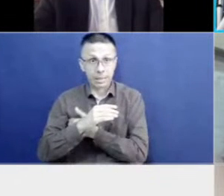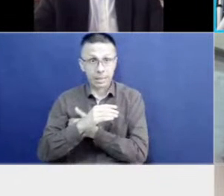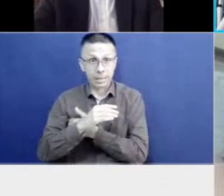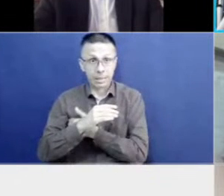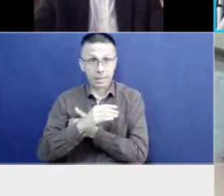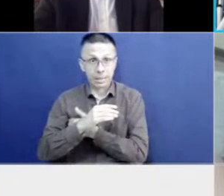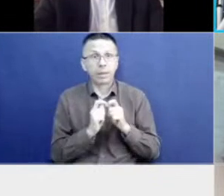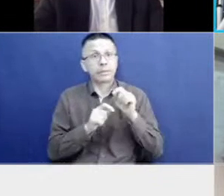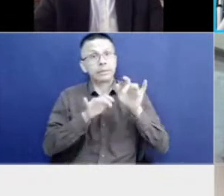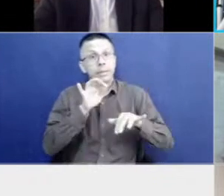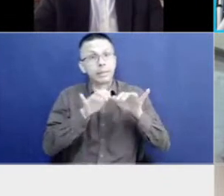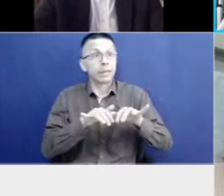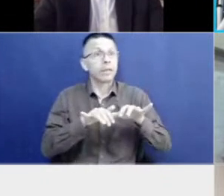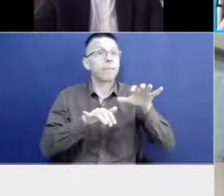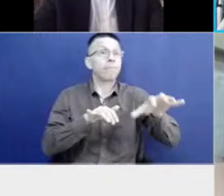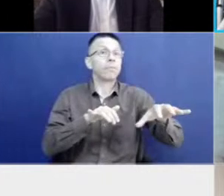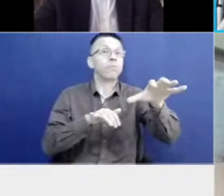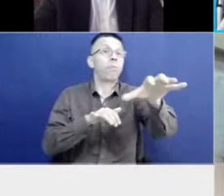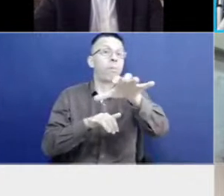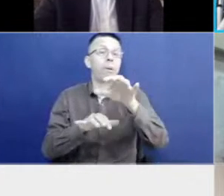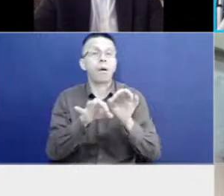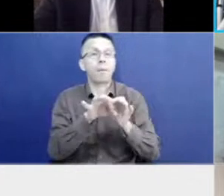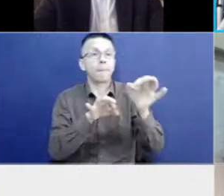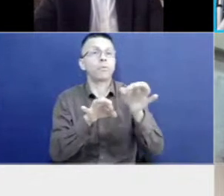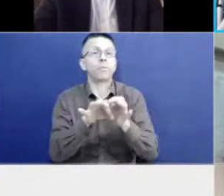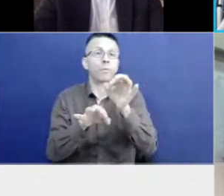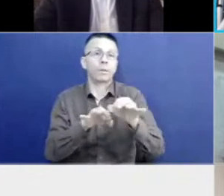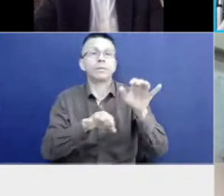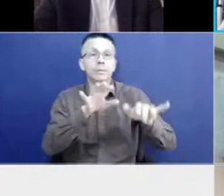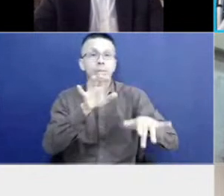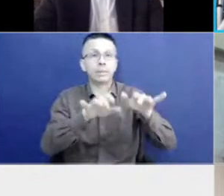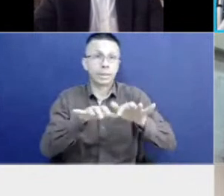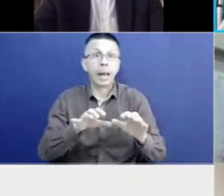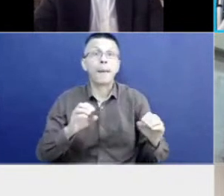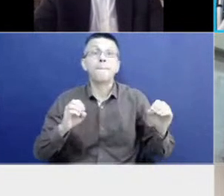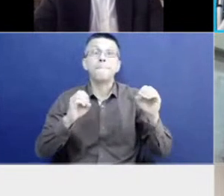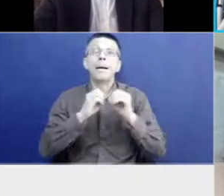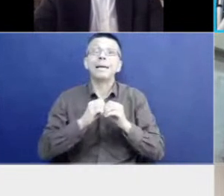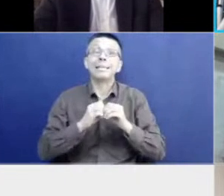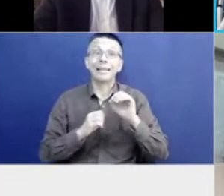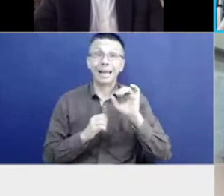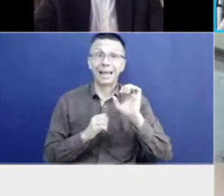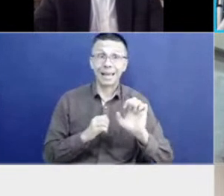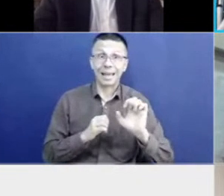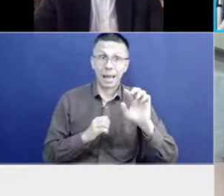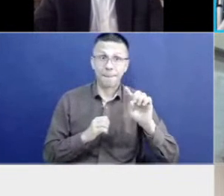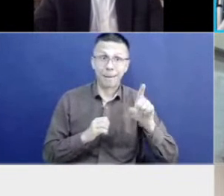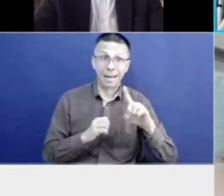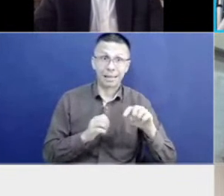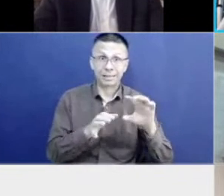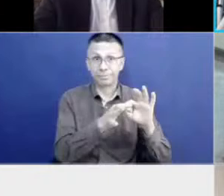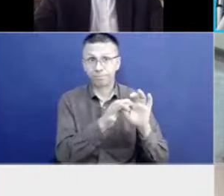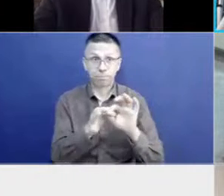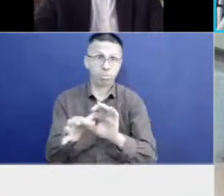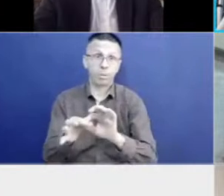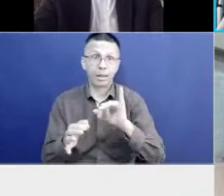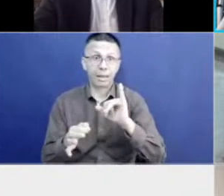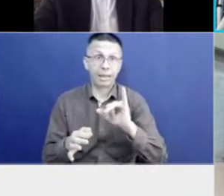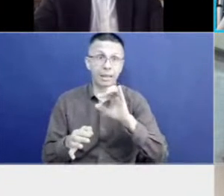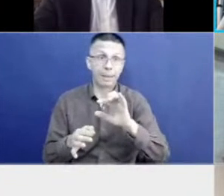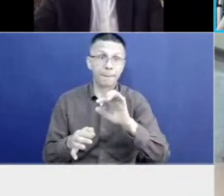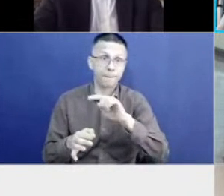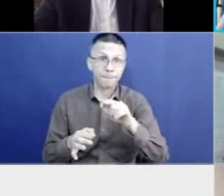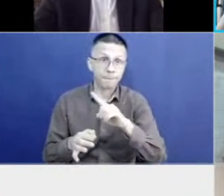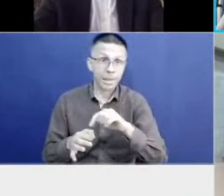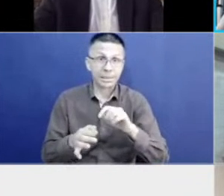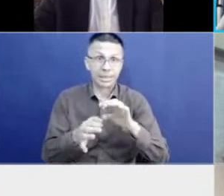las secretarías departamentales y municipales, y adicionalmente las EPS y sus IPS afiliadas,